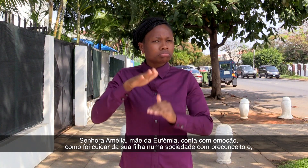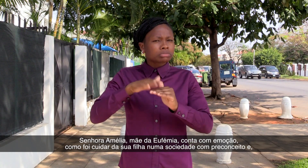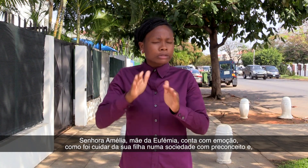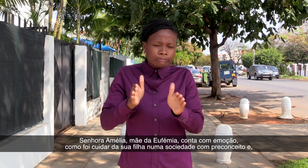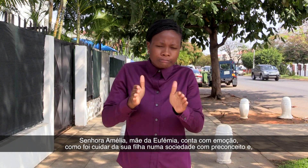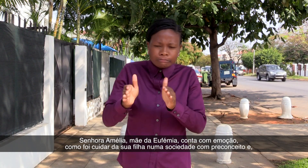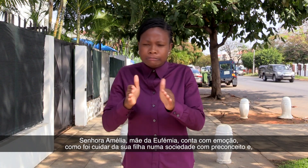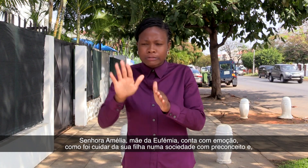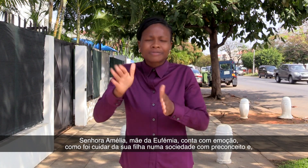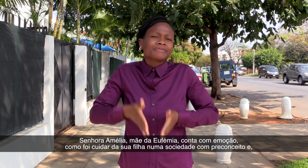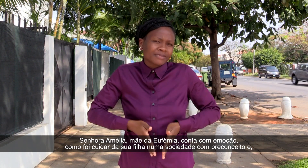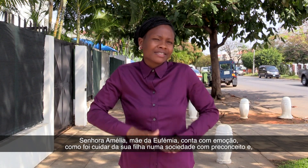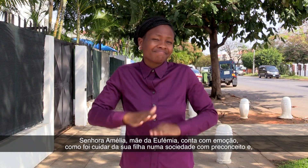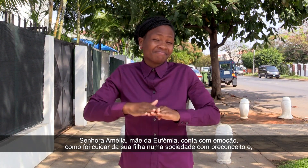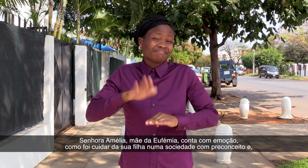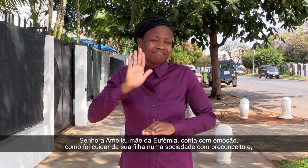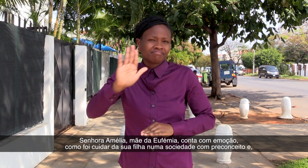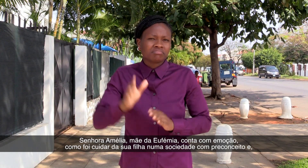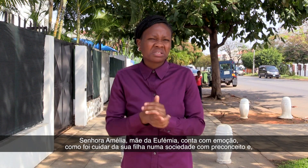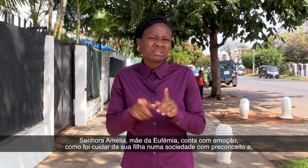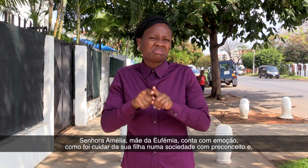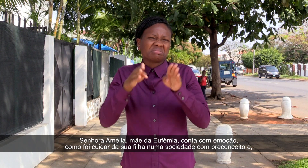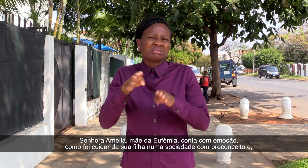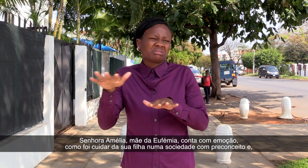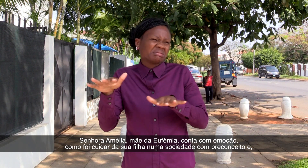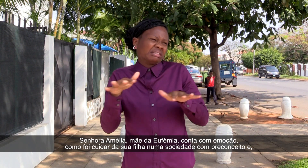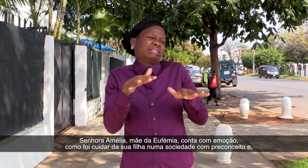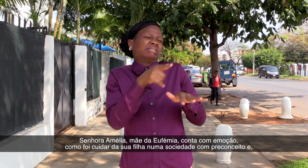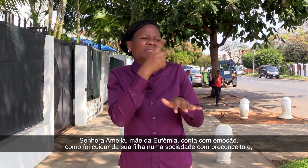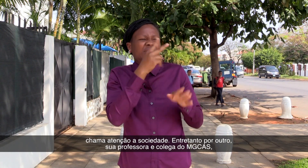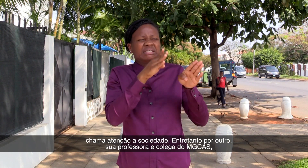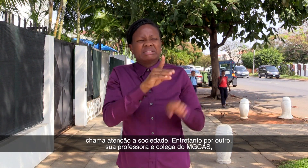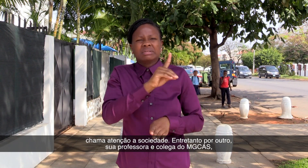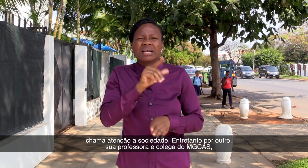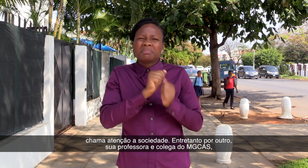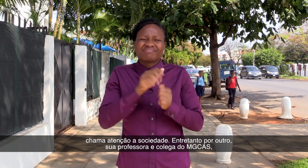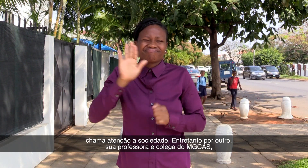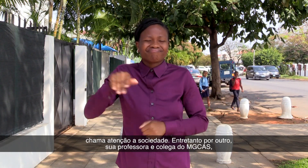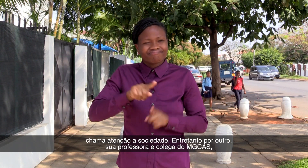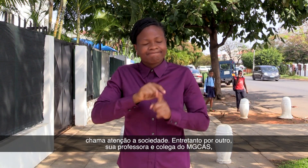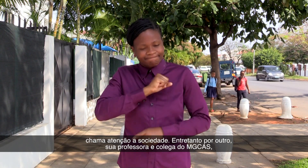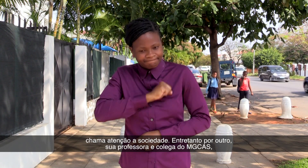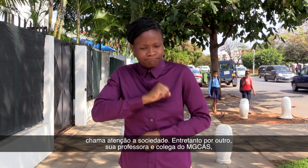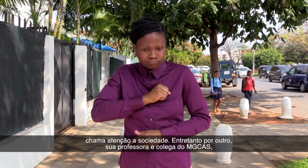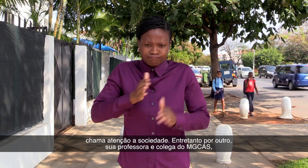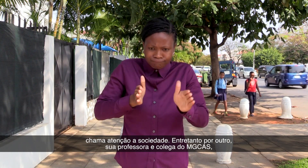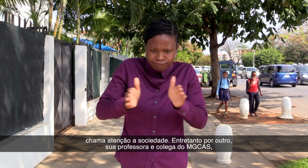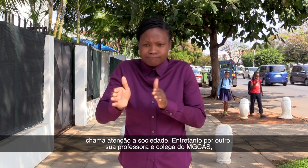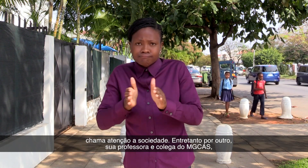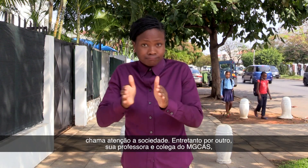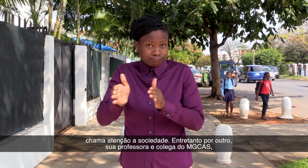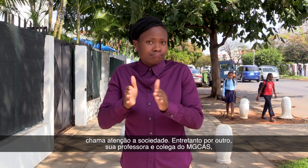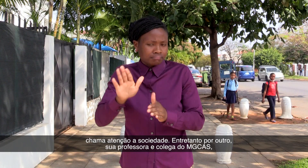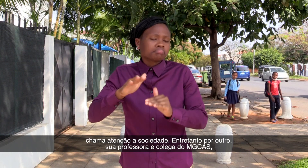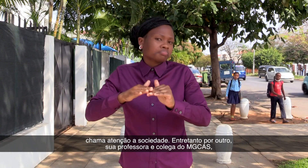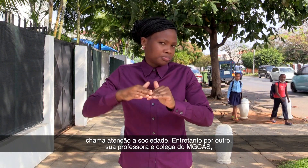com emoção como foi cuidar da sua filha numa sociedade com preconceito e chama a atenção à sociedade. Entretanto, por outro